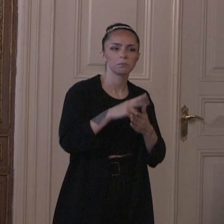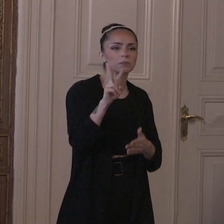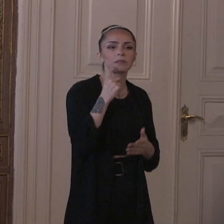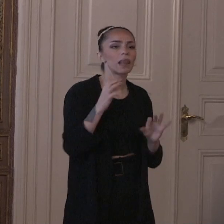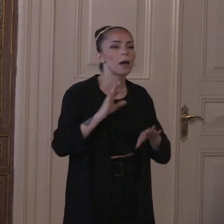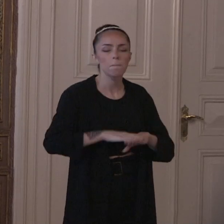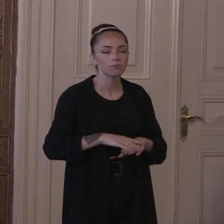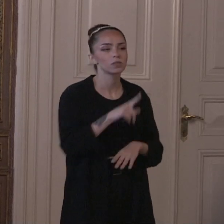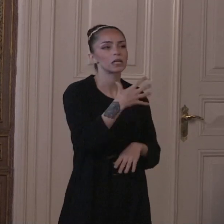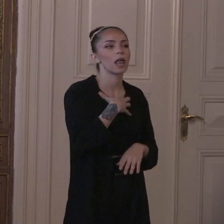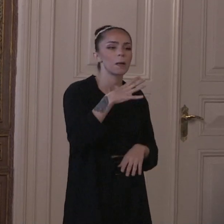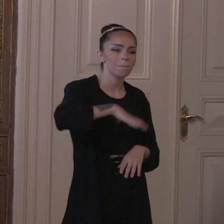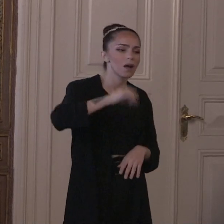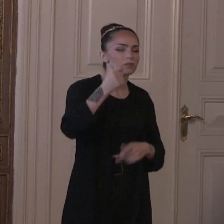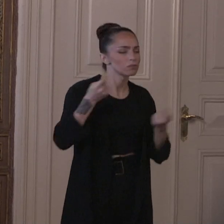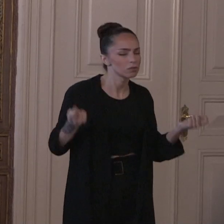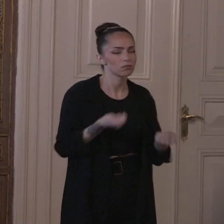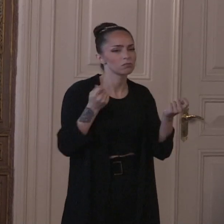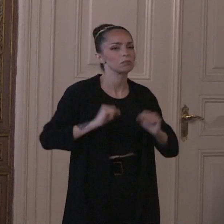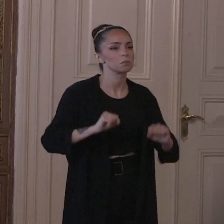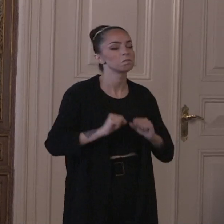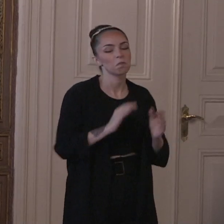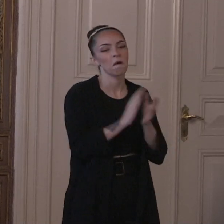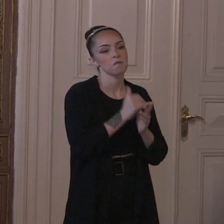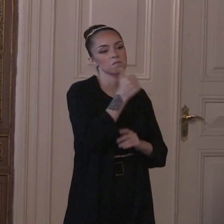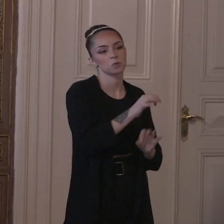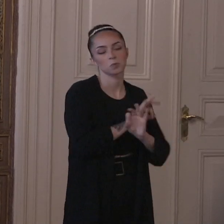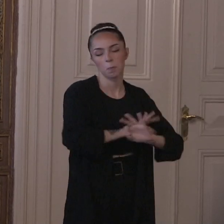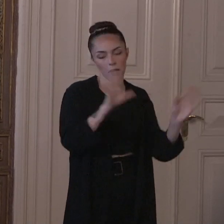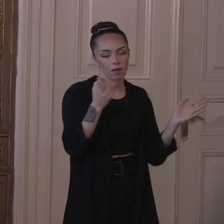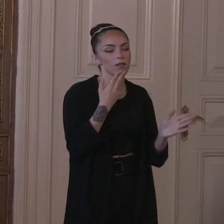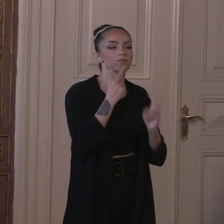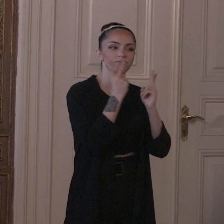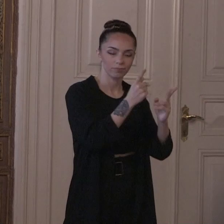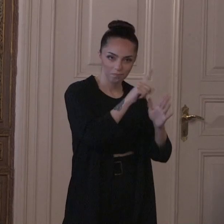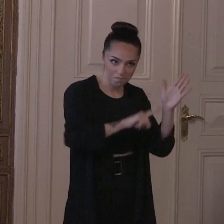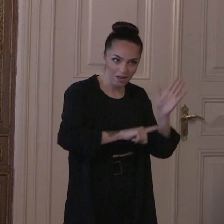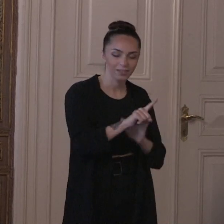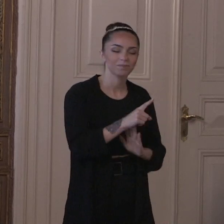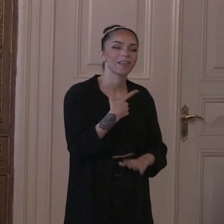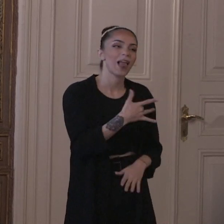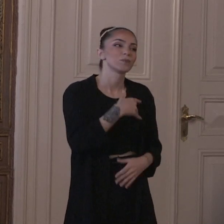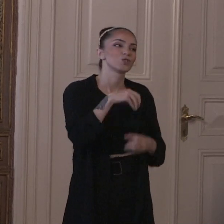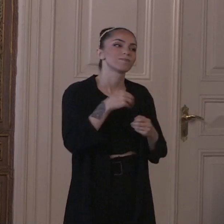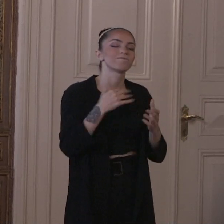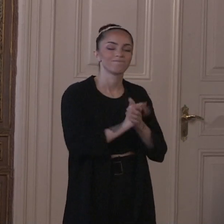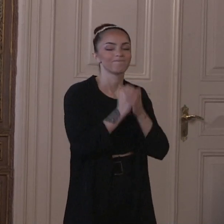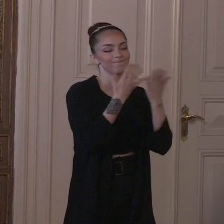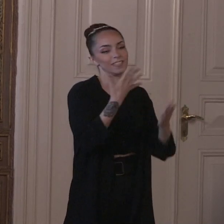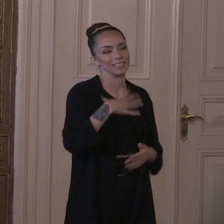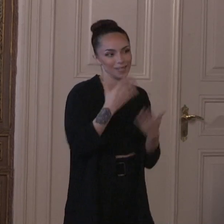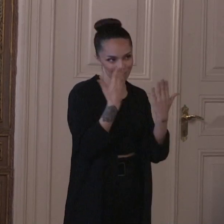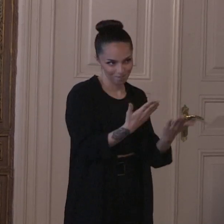merkeze adanmışlığı her türlü takdirin üzerindedir. Başarılarını candan kutlamak isterim.